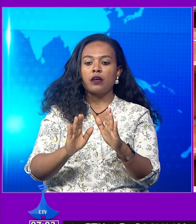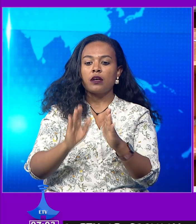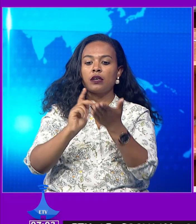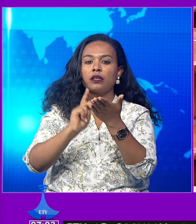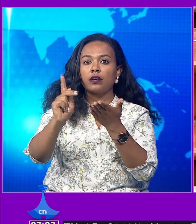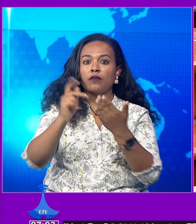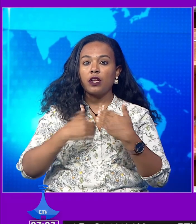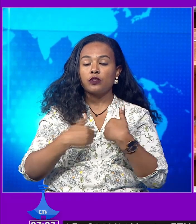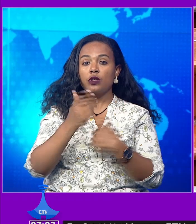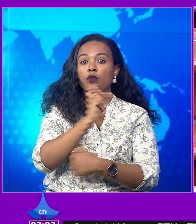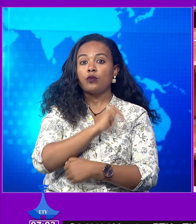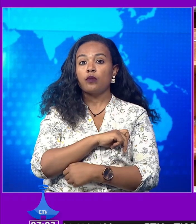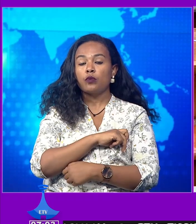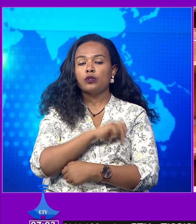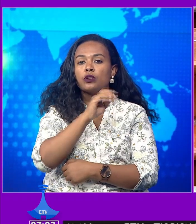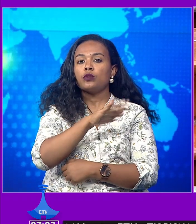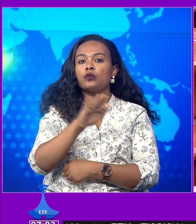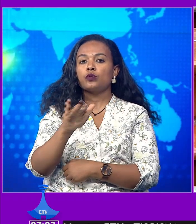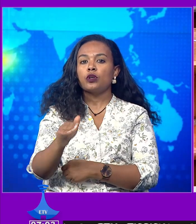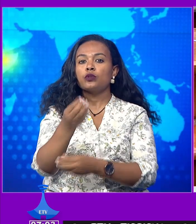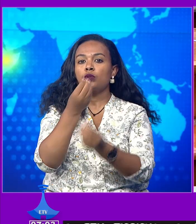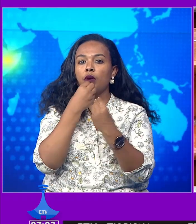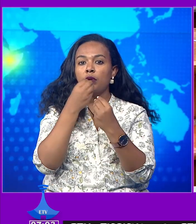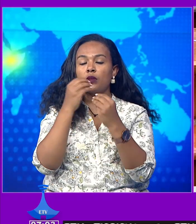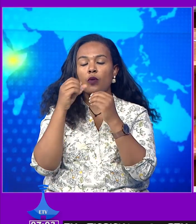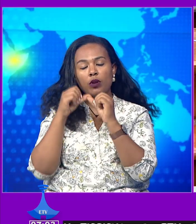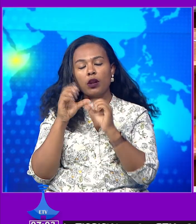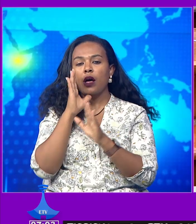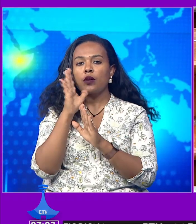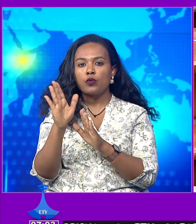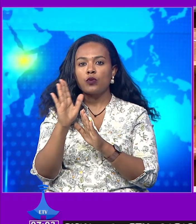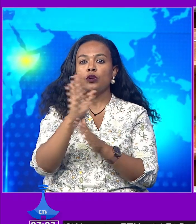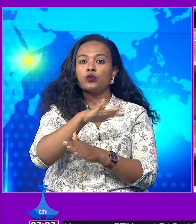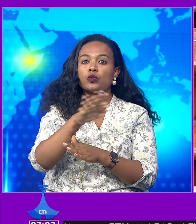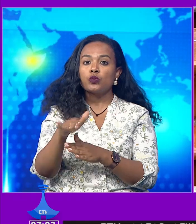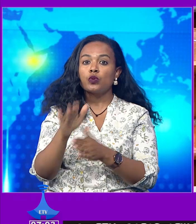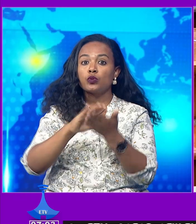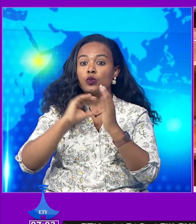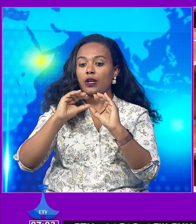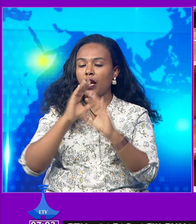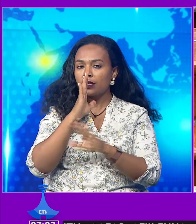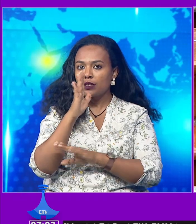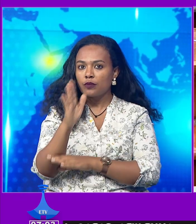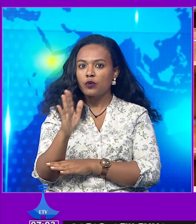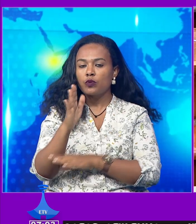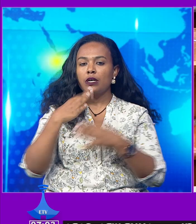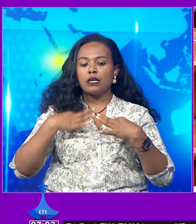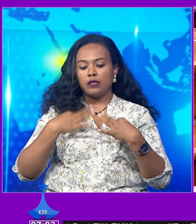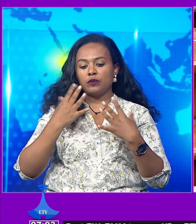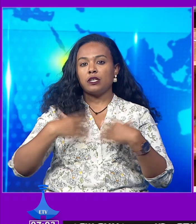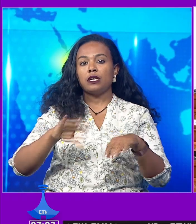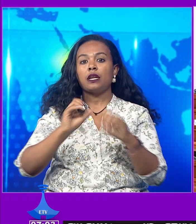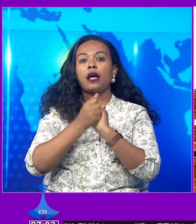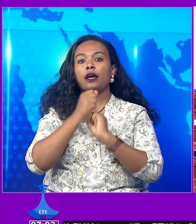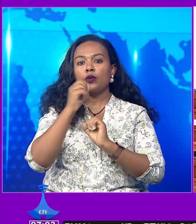እየተከፈላቸው ያለ ደሞዝ ልጆቻቸውን አብልተው እንዳያሩ፣ ልጆቻቸውን እንዳያስተምሩ፣ ልብስ እንዳይቀይሩ የሚያደርግ